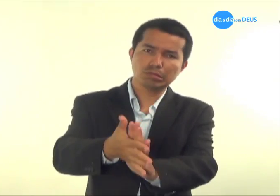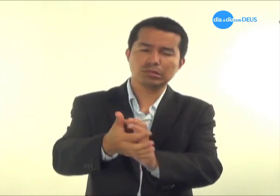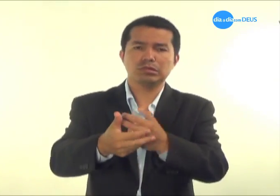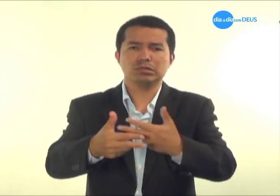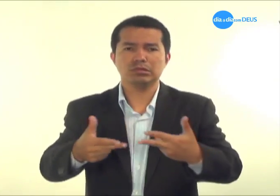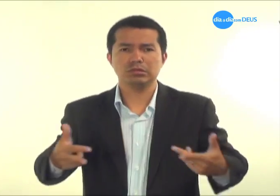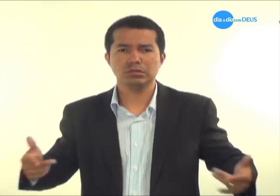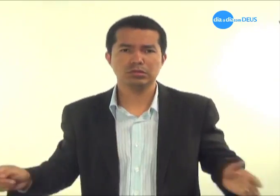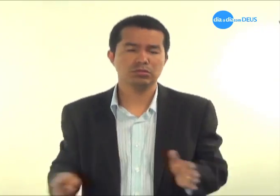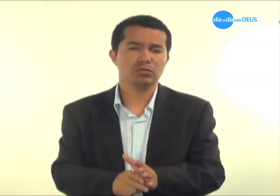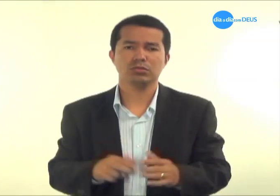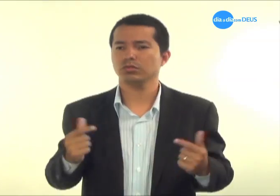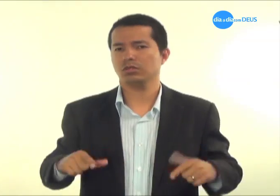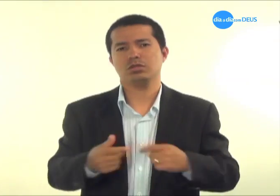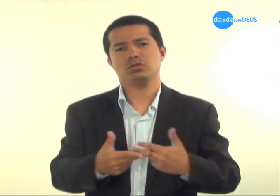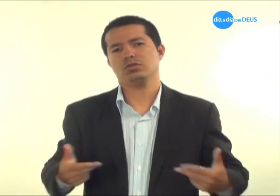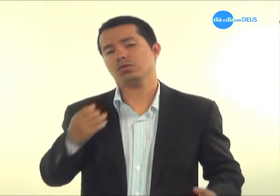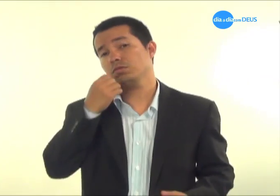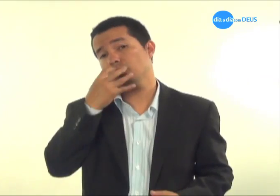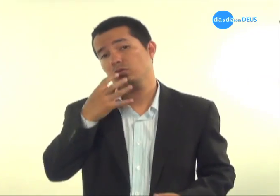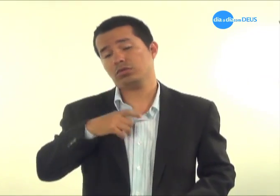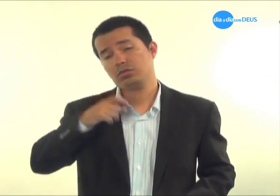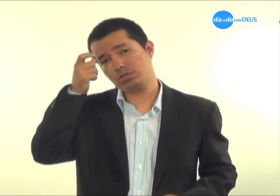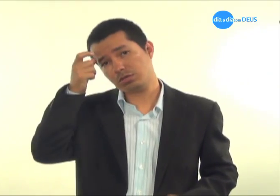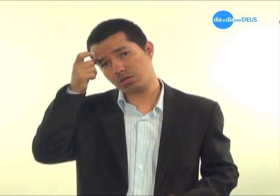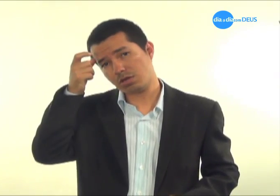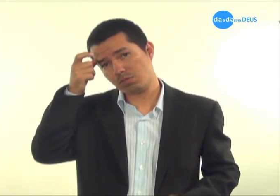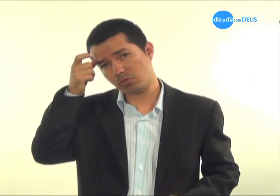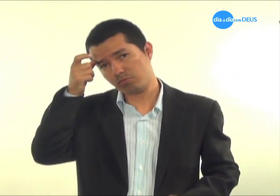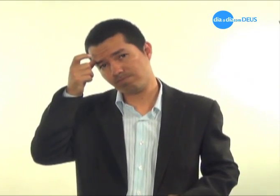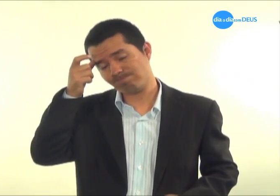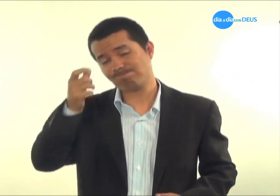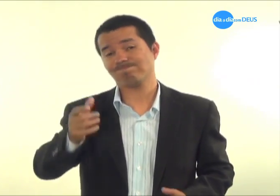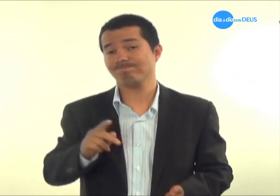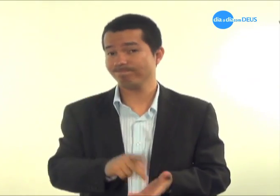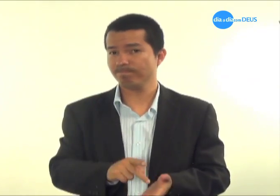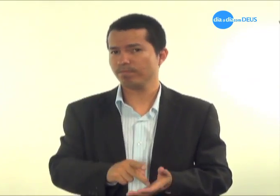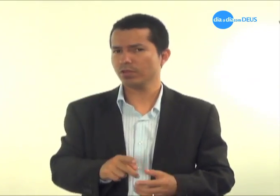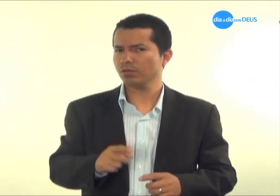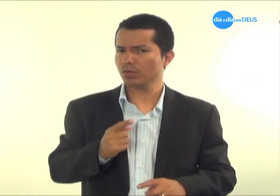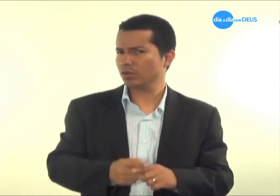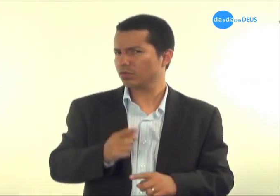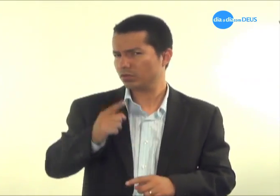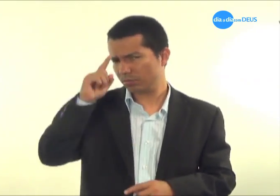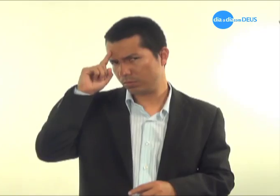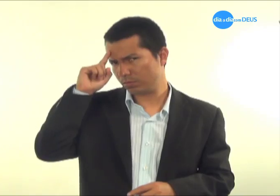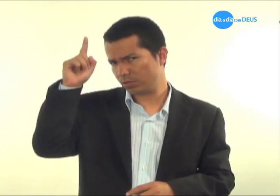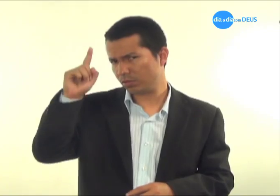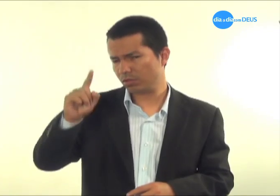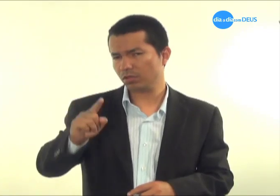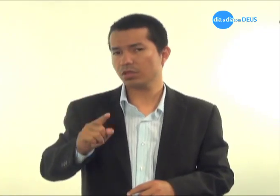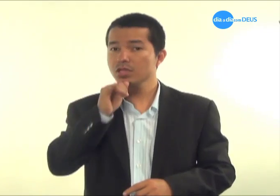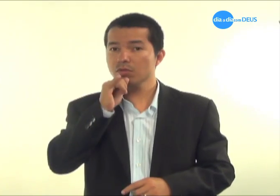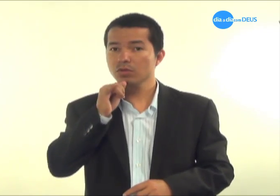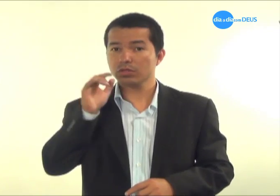Não tem nada de bom naquilo que Satanás faz. A gente imagina que a ideia que Satanás está semeando é uma